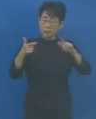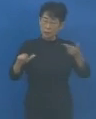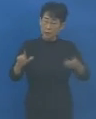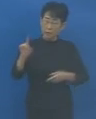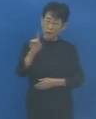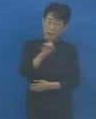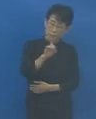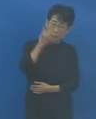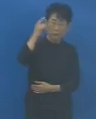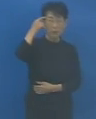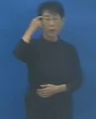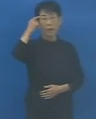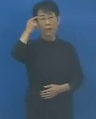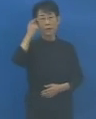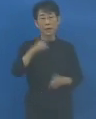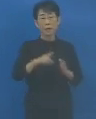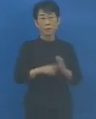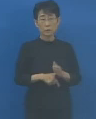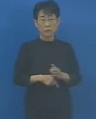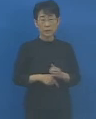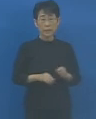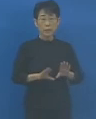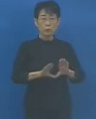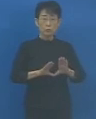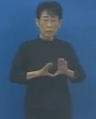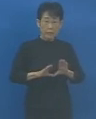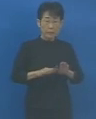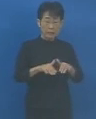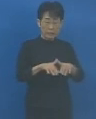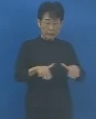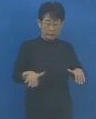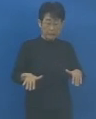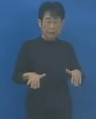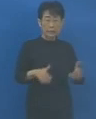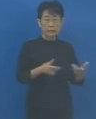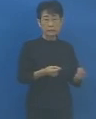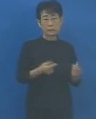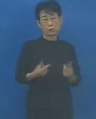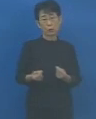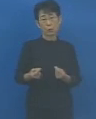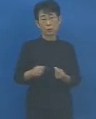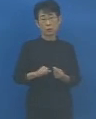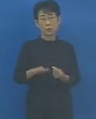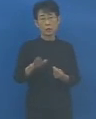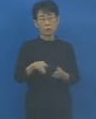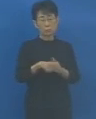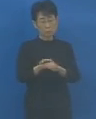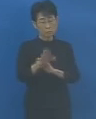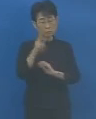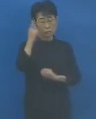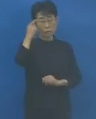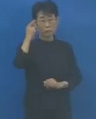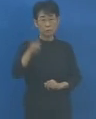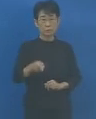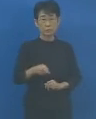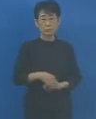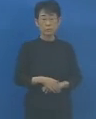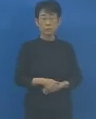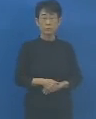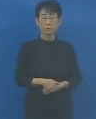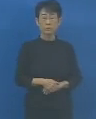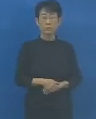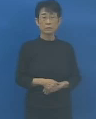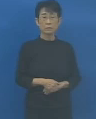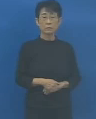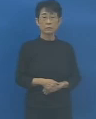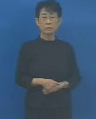ますと、おそらく受け入れ体制がしっかりしているということもあるのだろうと思いますし、